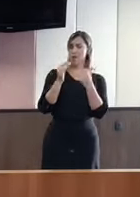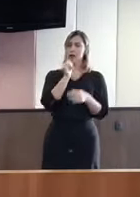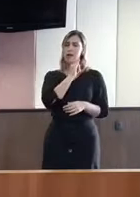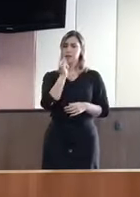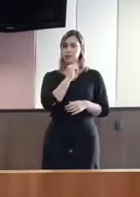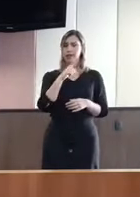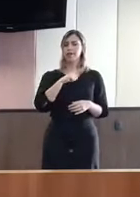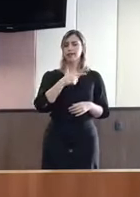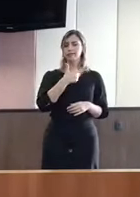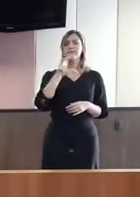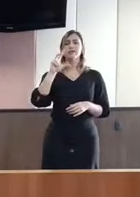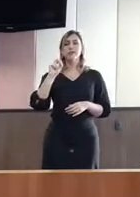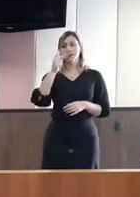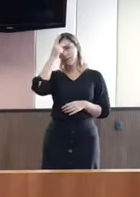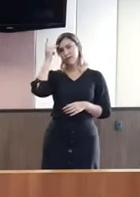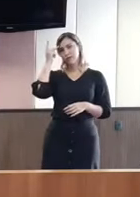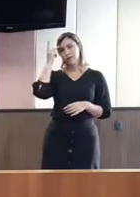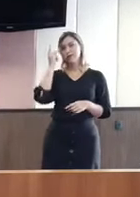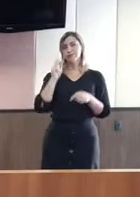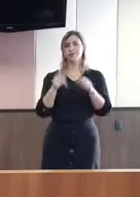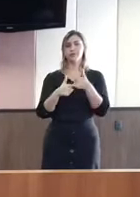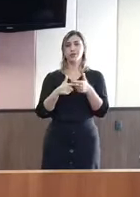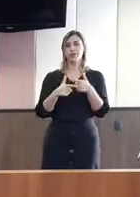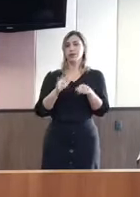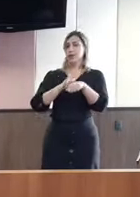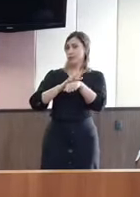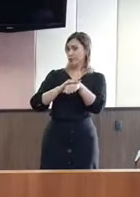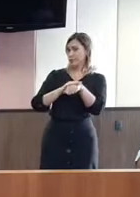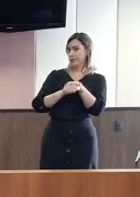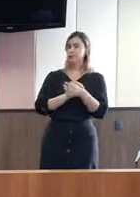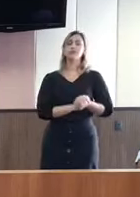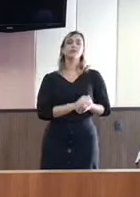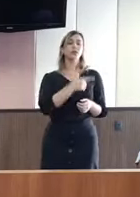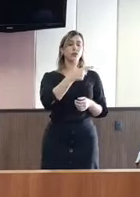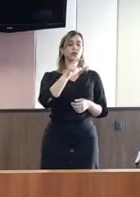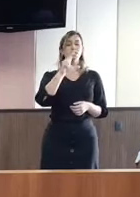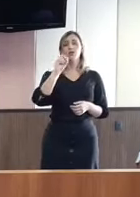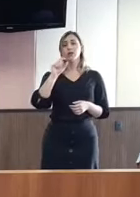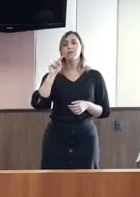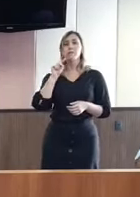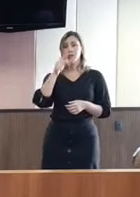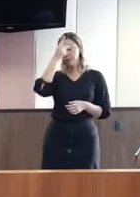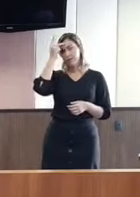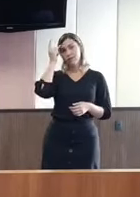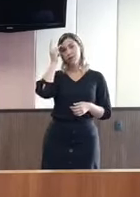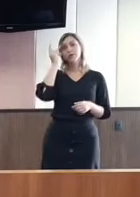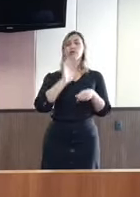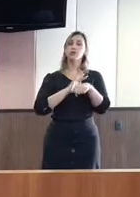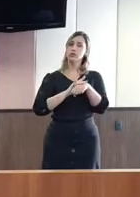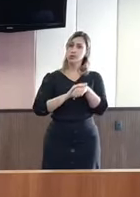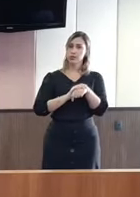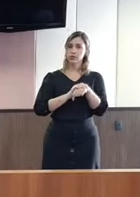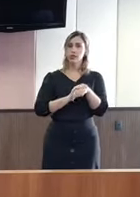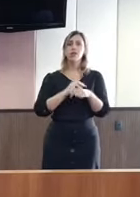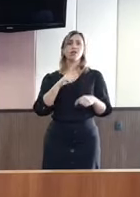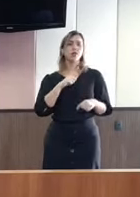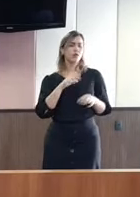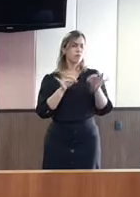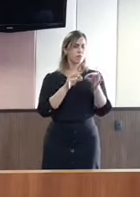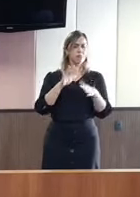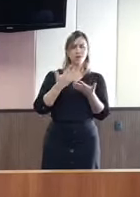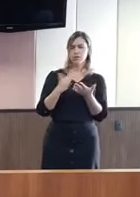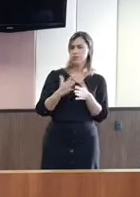mil pessoas infectadas. Isso significa que 250 mil pessoas infectadas, ela gerará por volta